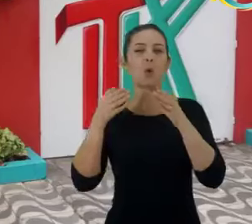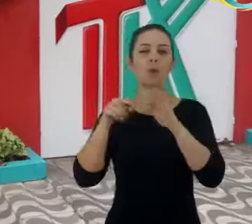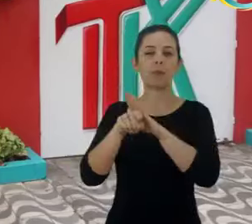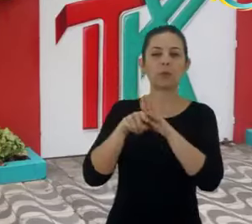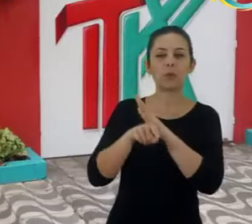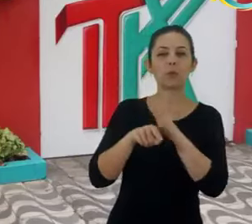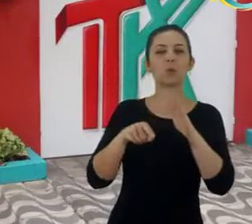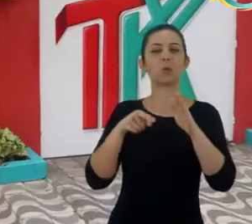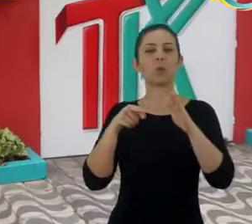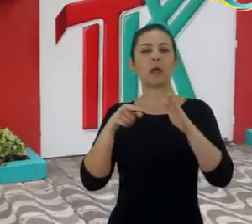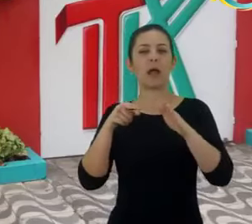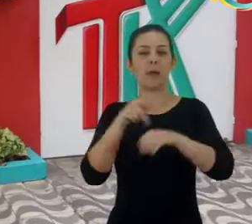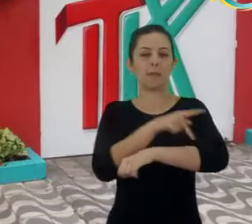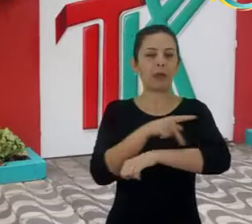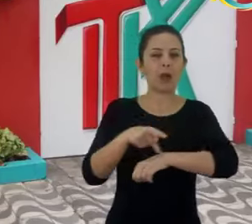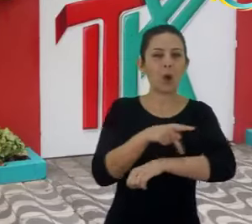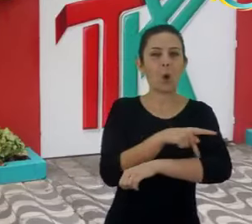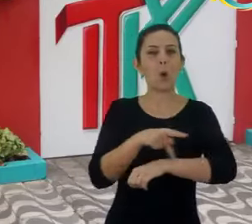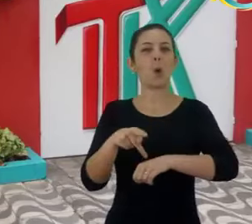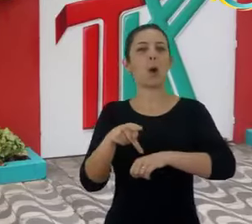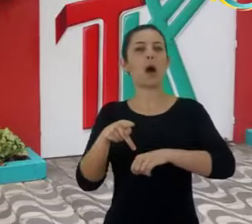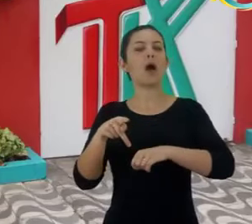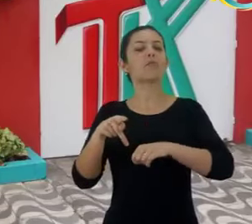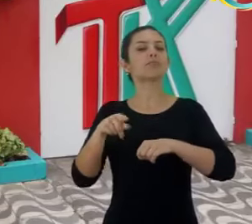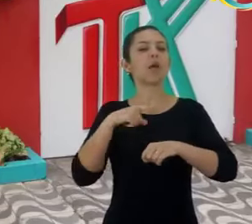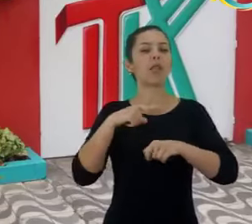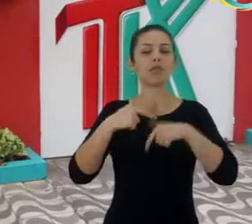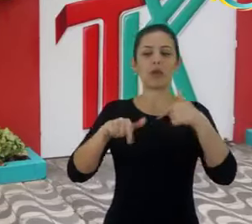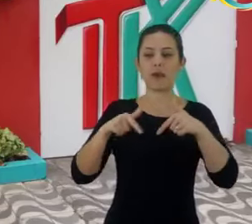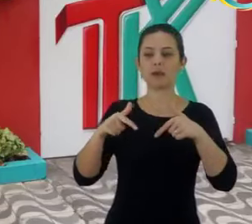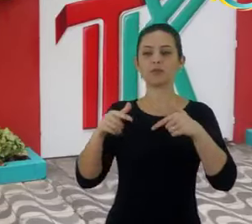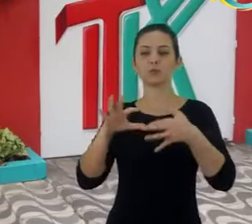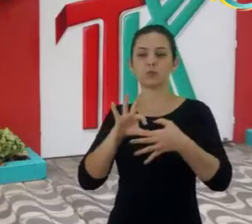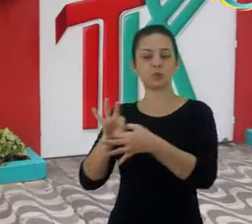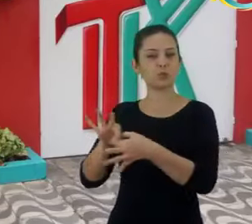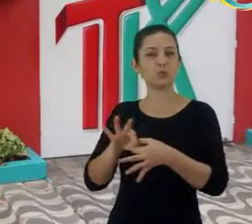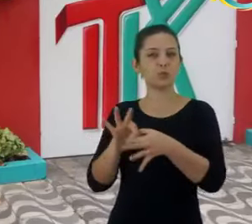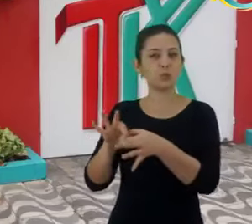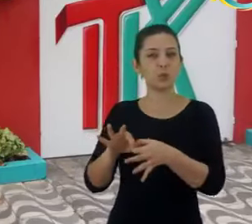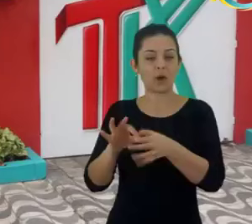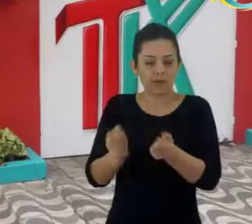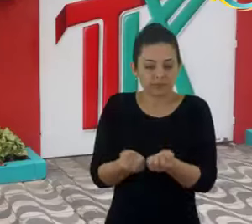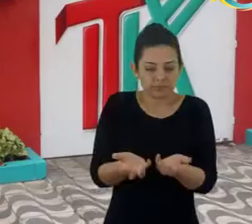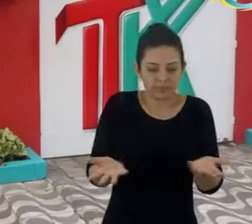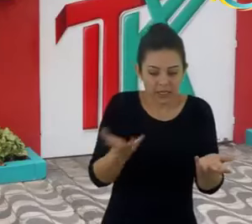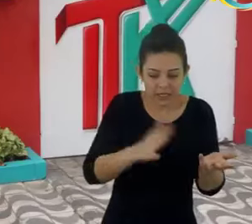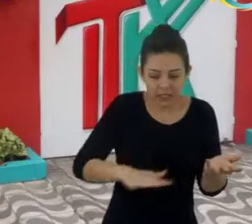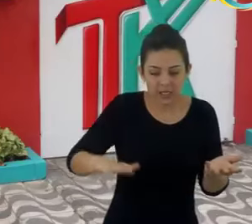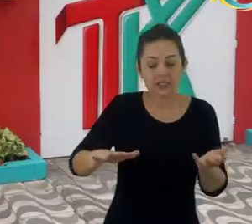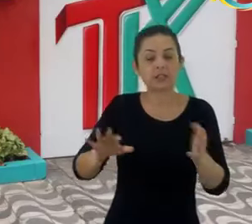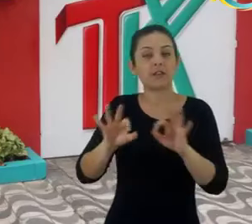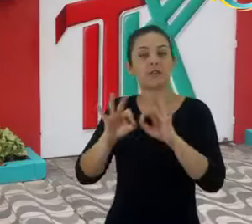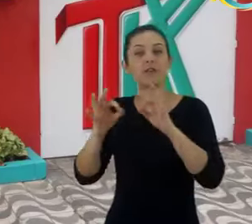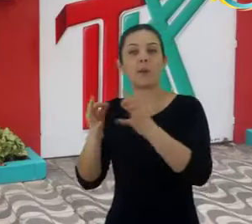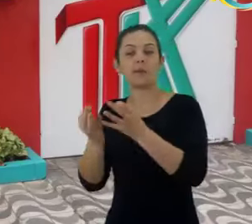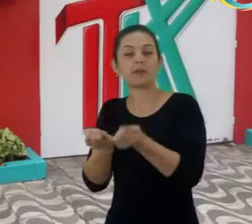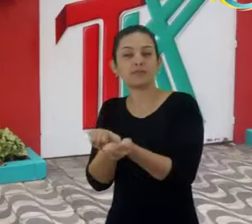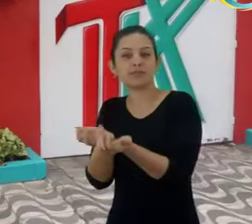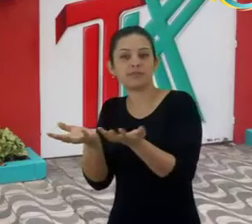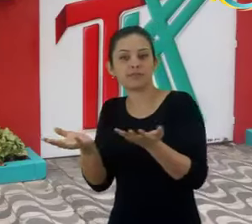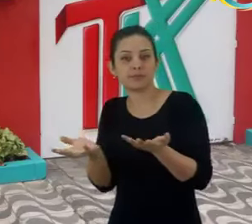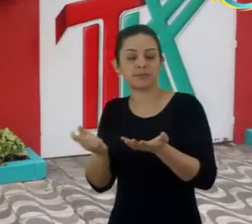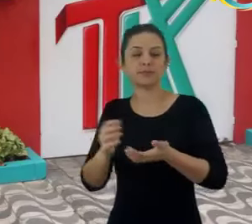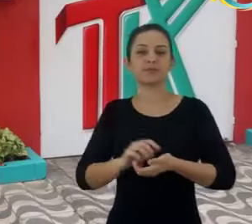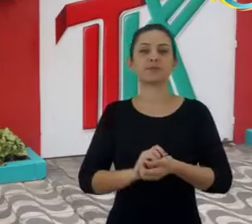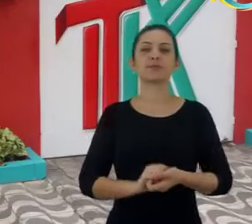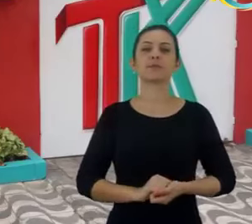tem psicóloga, psicopedagoga. Esse é um trabalho que a gente faz e oferece para as crianças e para a família. O que a gente tem